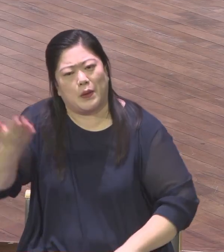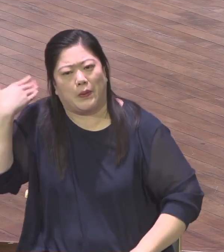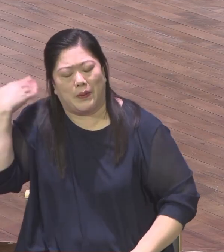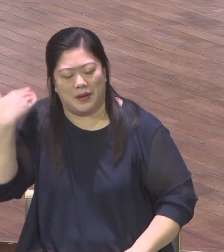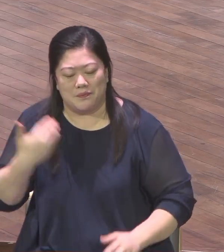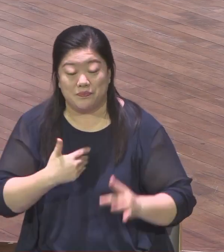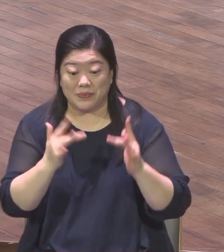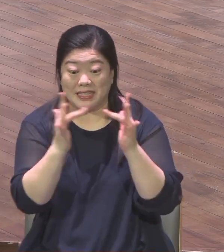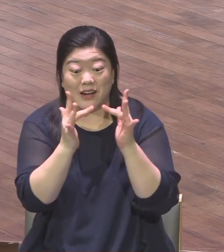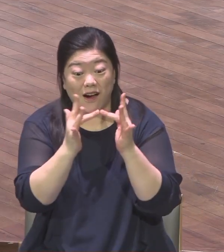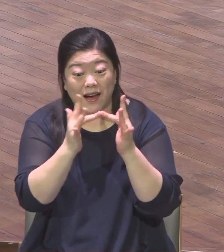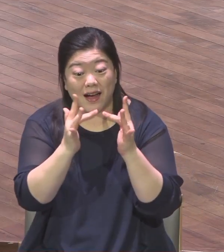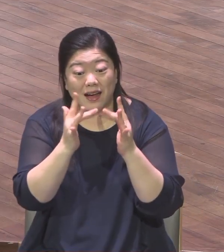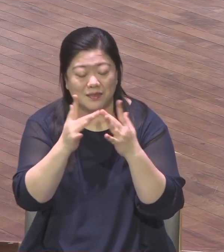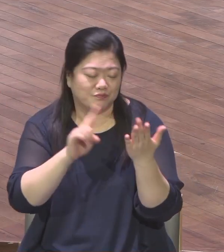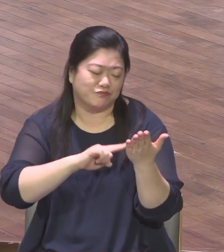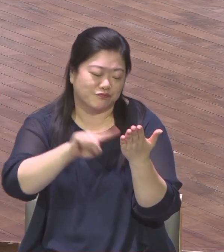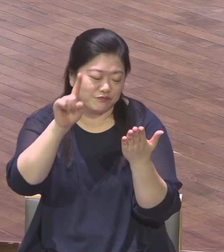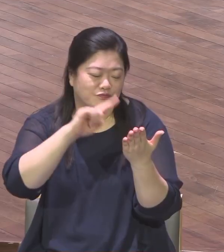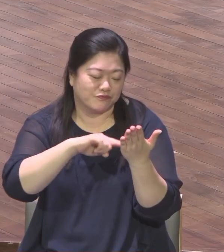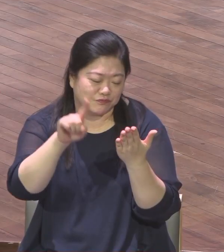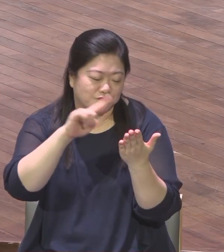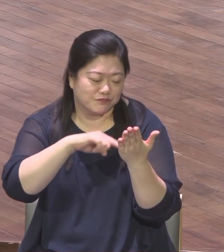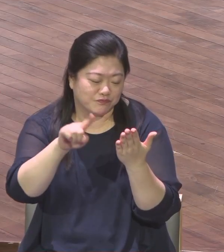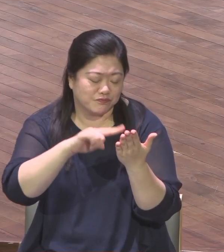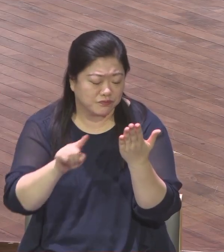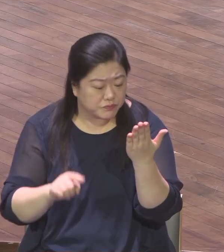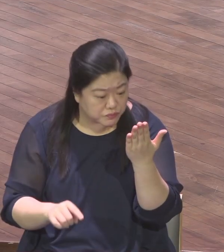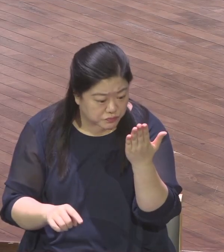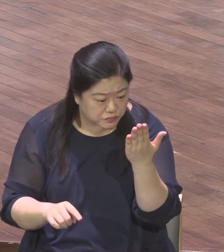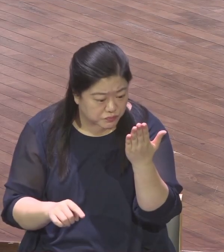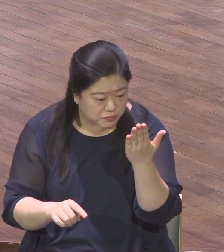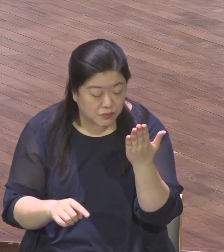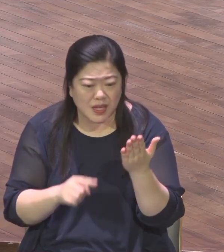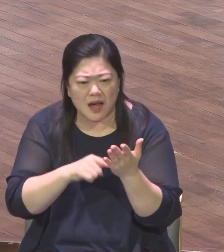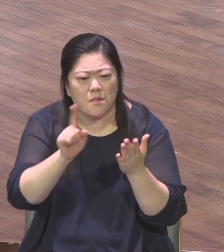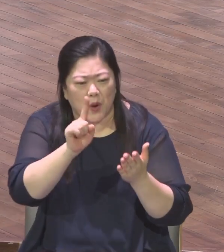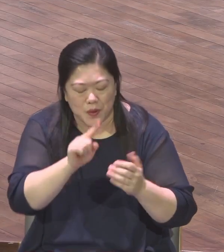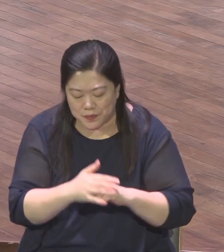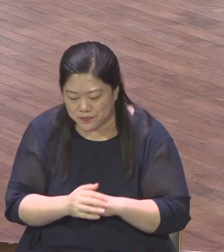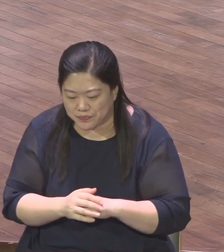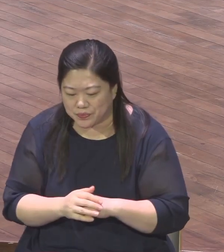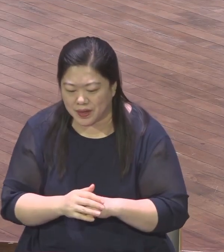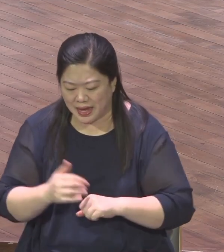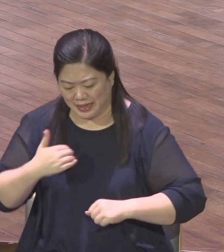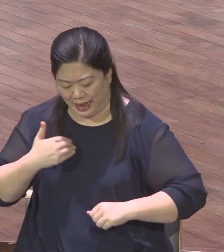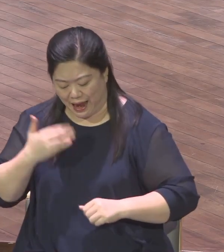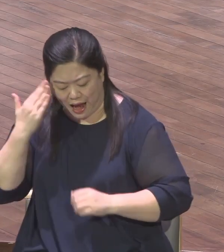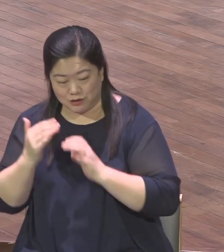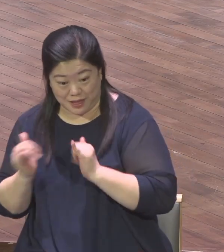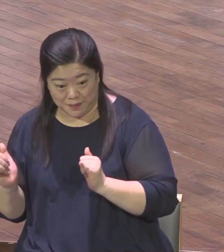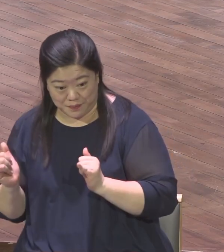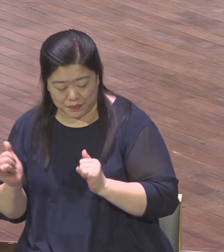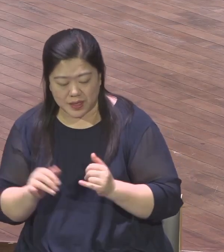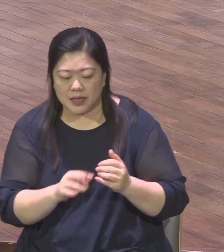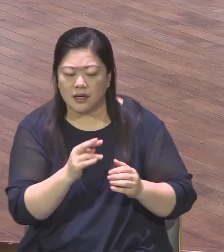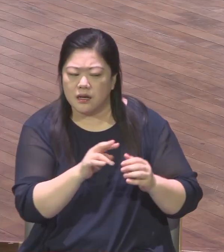외국인이 영어로 나에게 길을 물어봤을 때